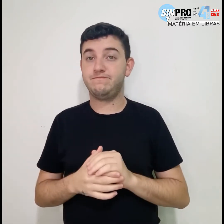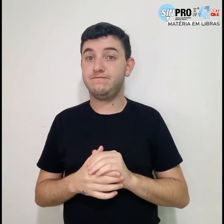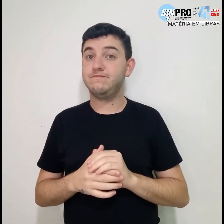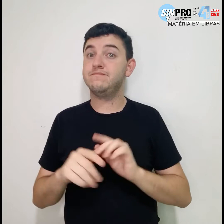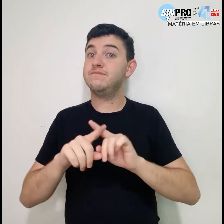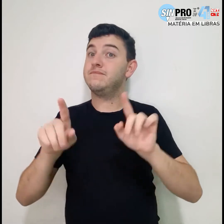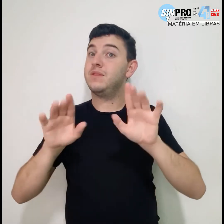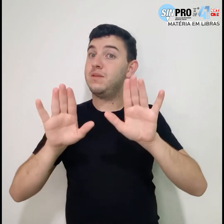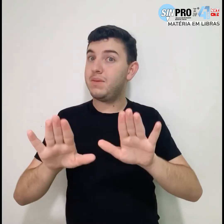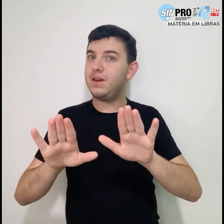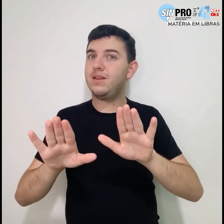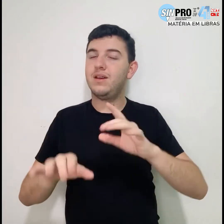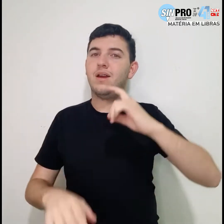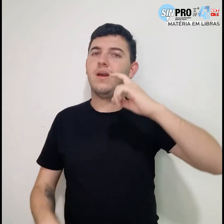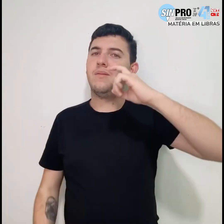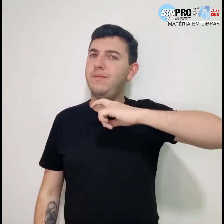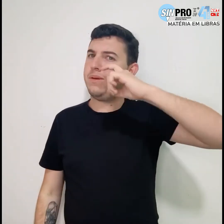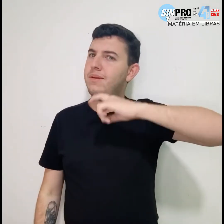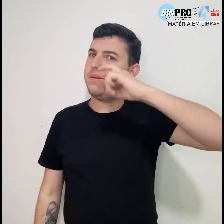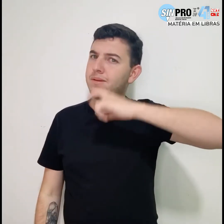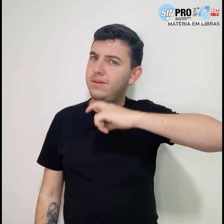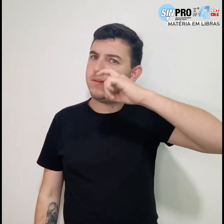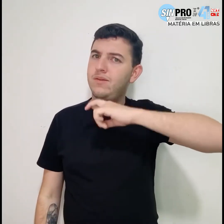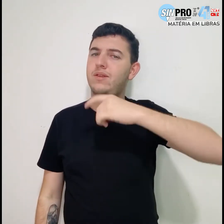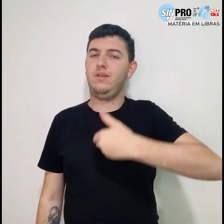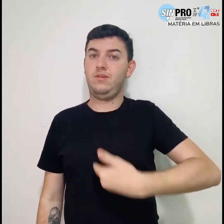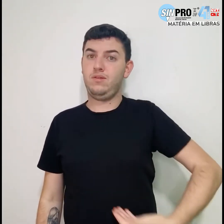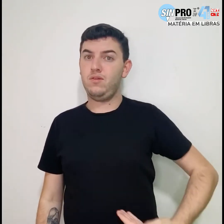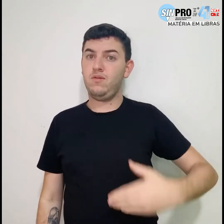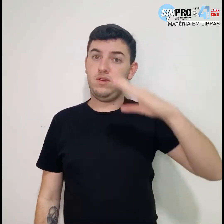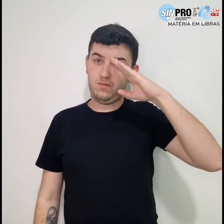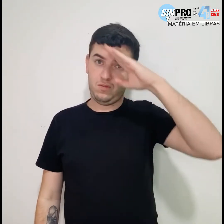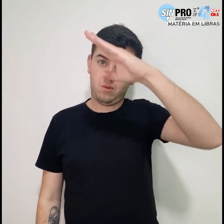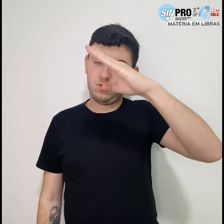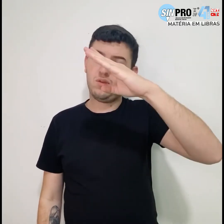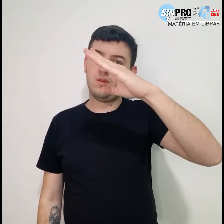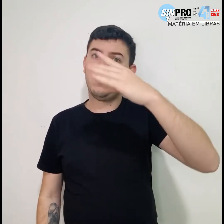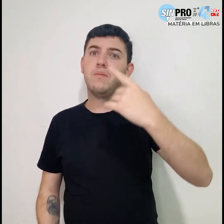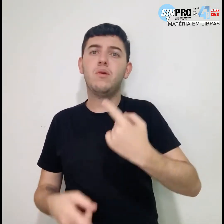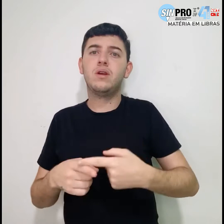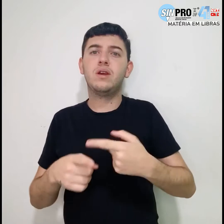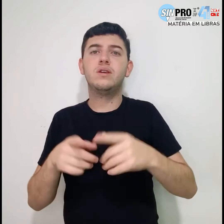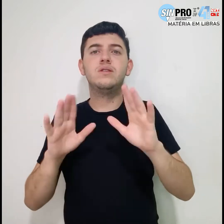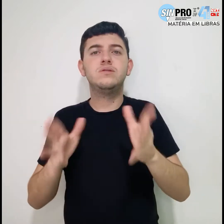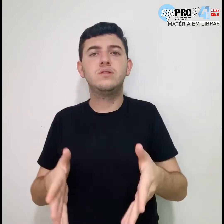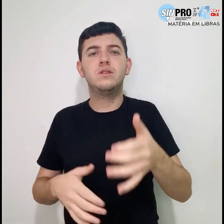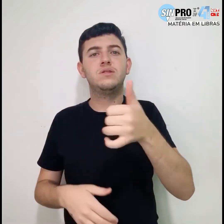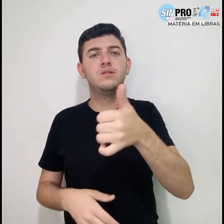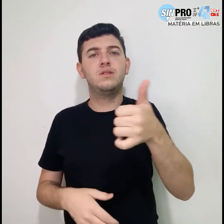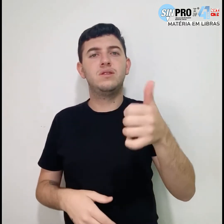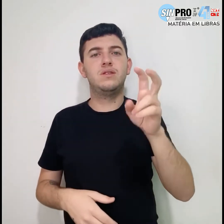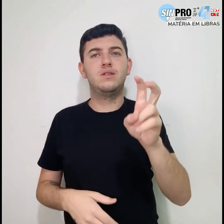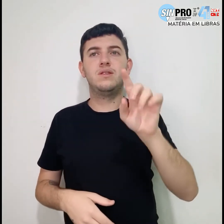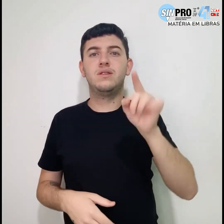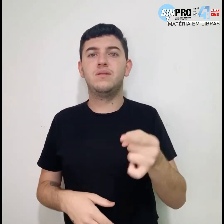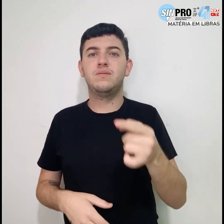Trata-se de mais uma grande mentira do governo Bolsonaro. Afinal, quase 115 mil mortes por Covid-19 em